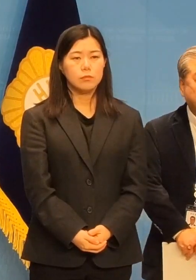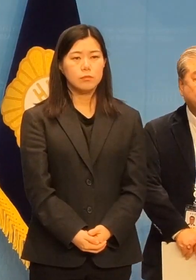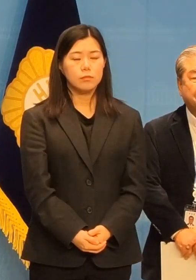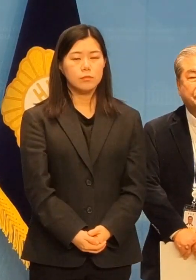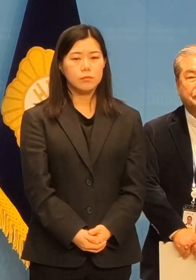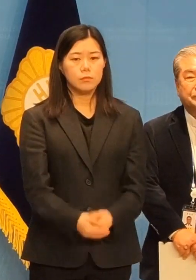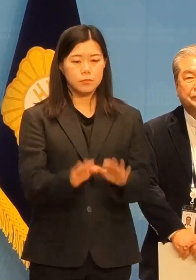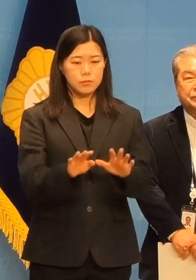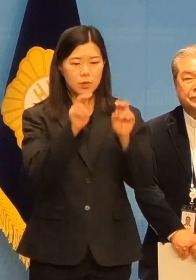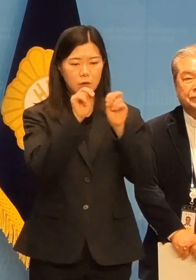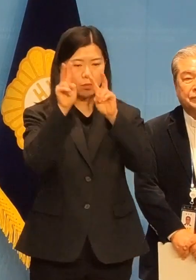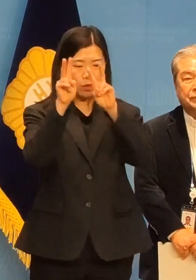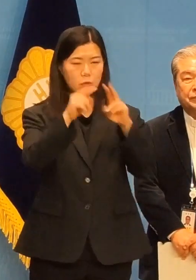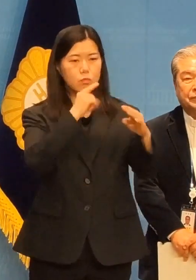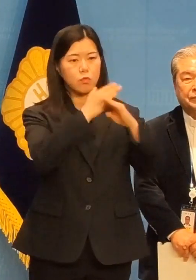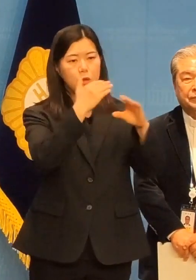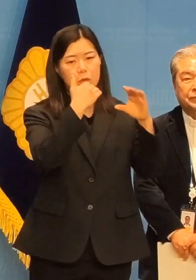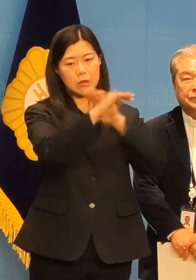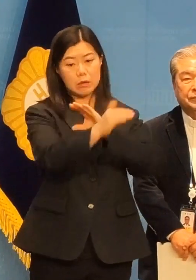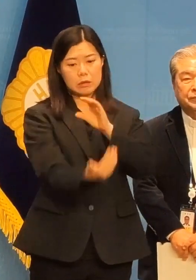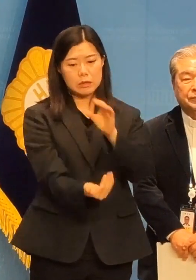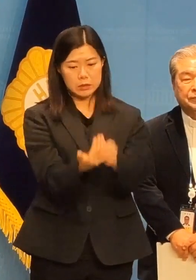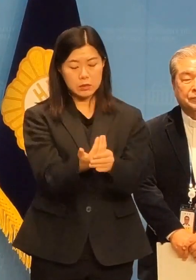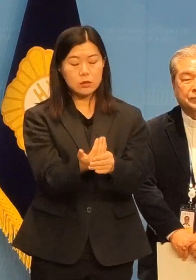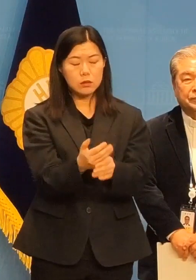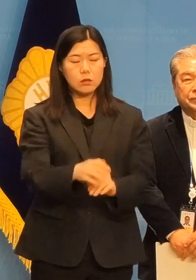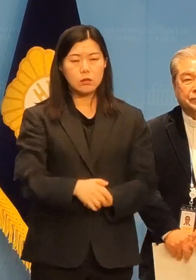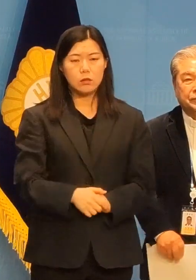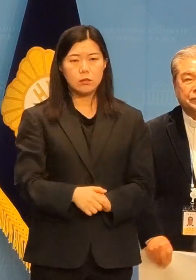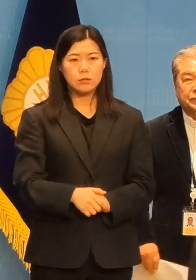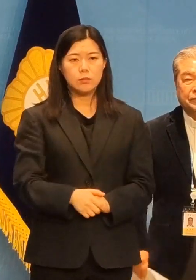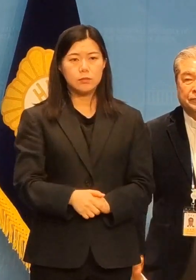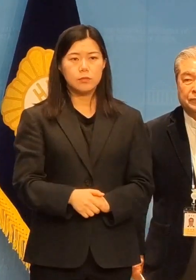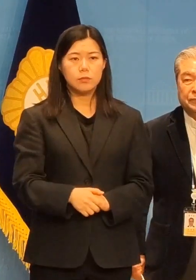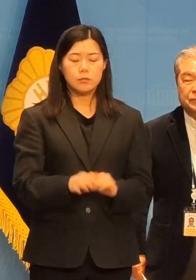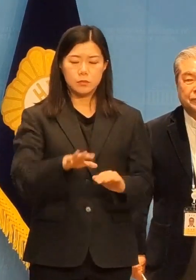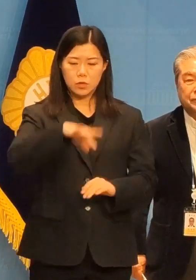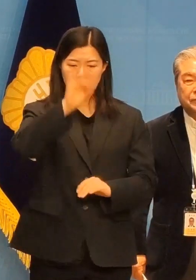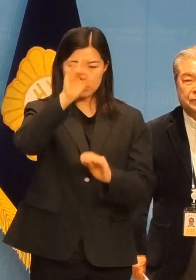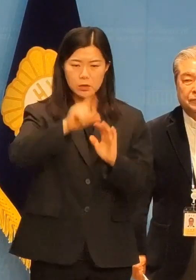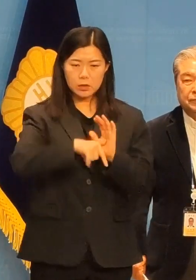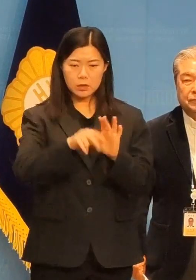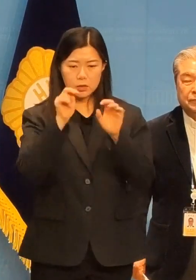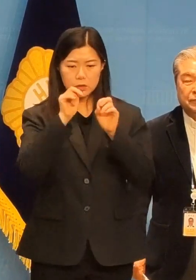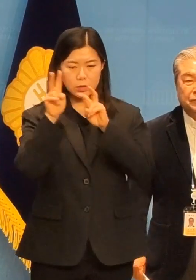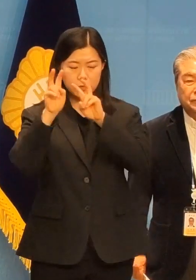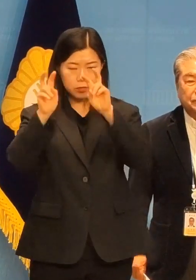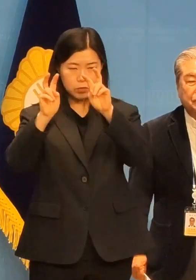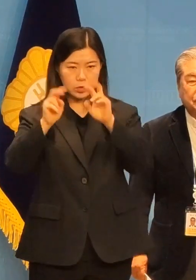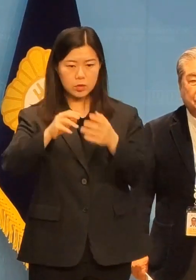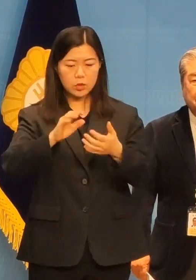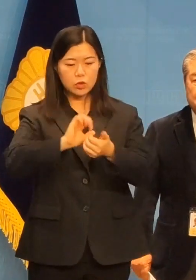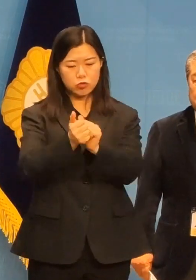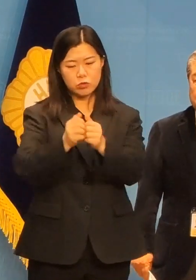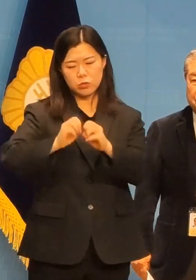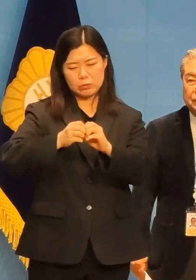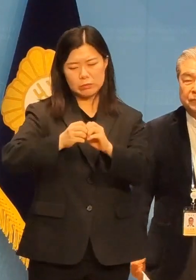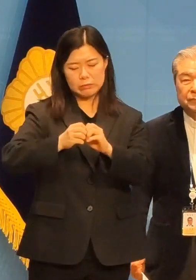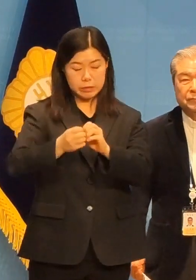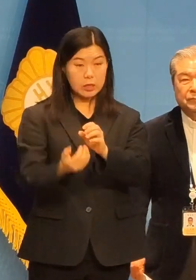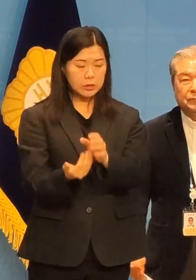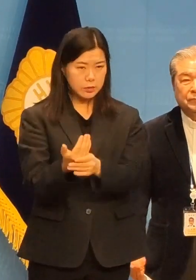지금 쌍방울 대북 송금 사건이 사실상 처음에는 쌍방울의 주가 조작